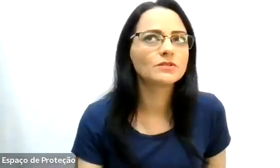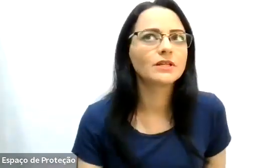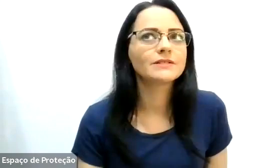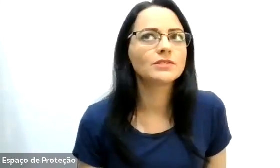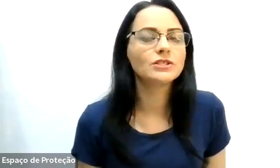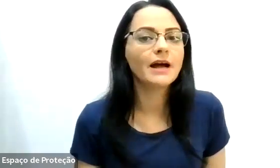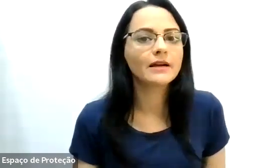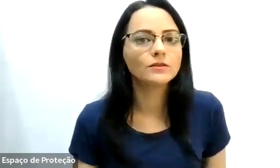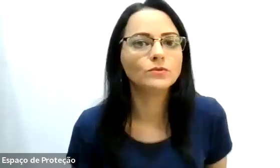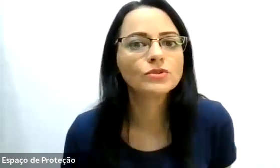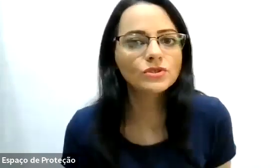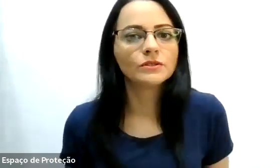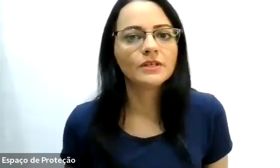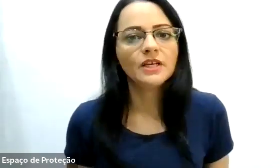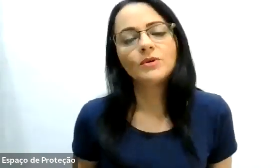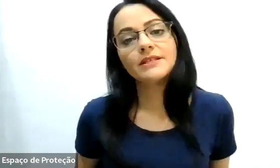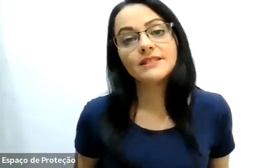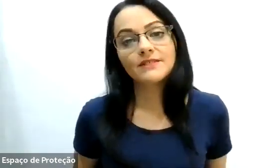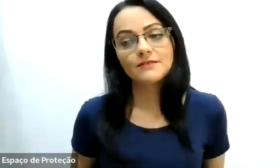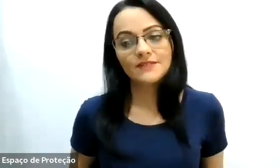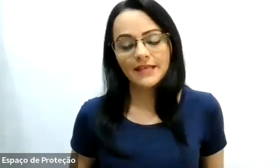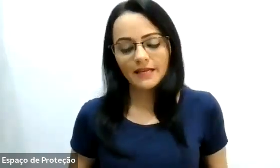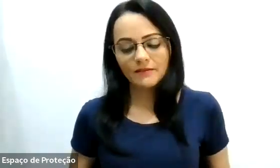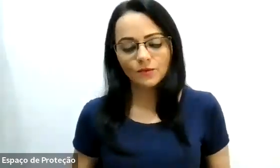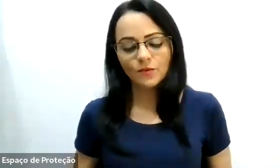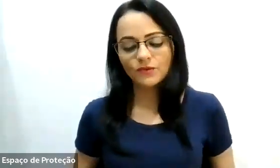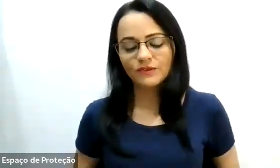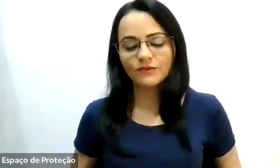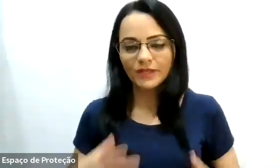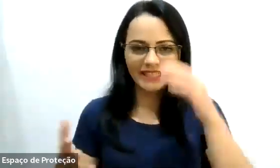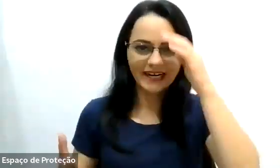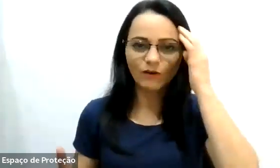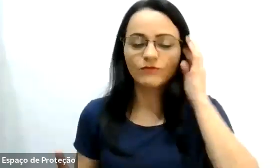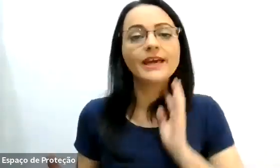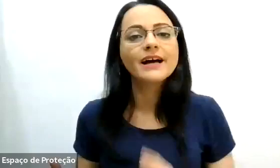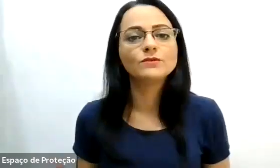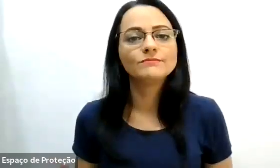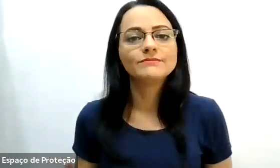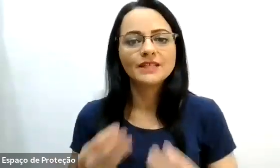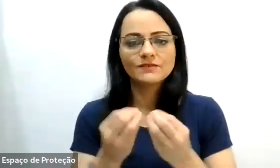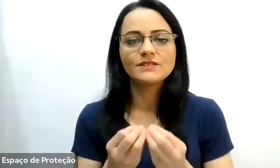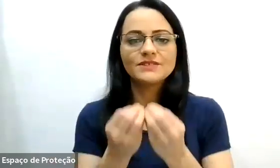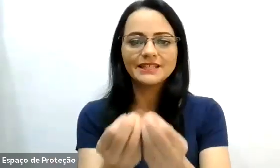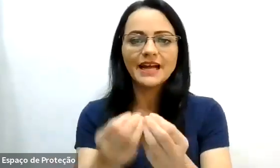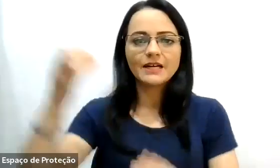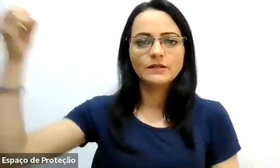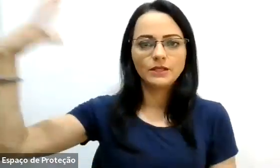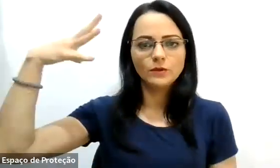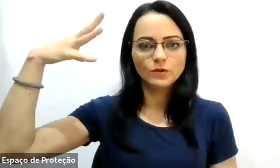o sinal assim de dar à luz, porque se vocês fizerem no literal, fica errado. Se você fizer dar e